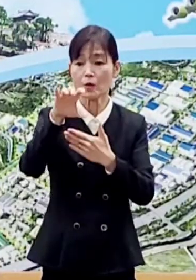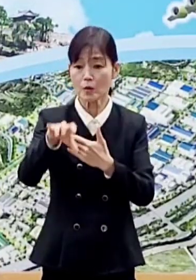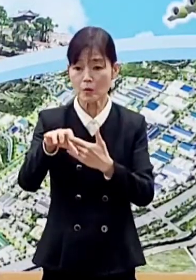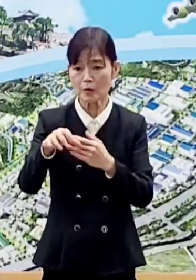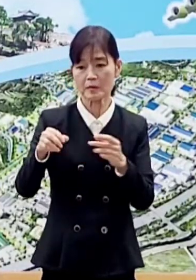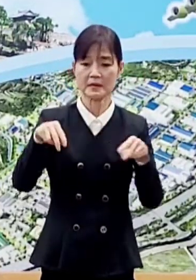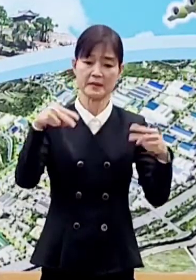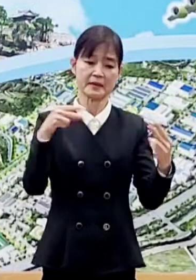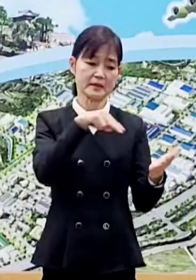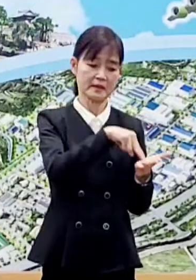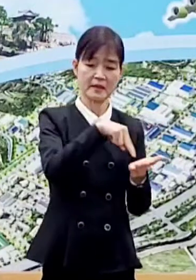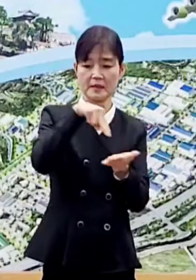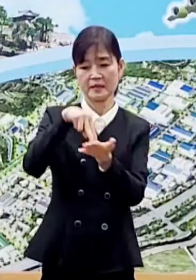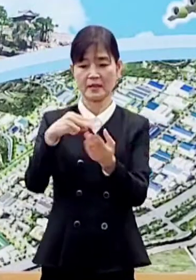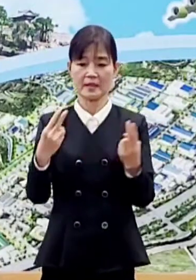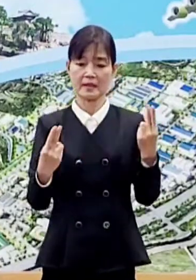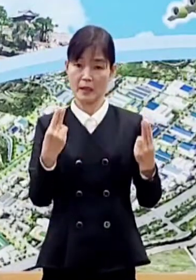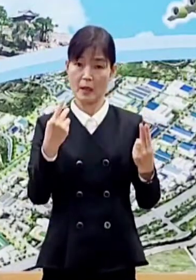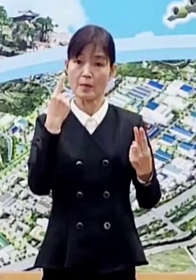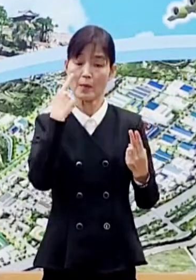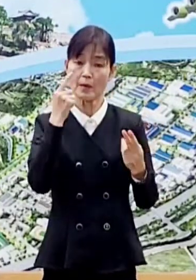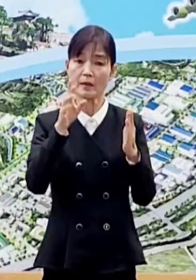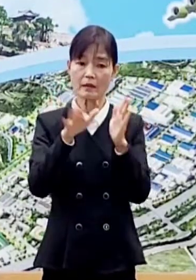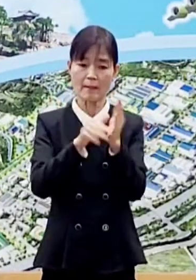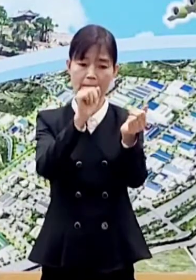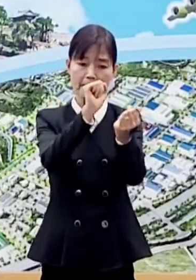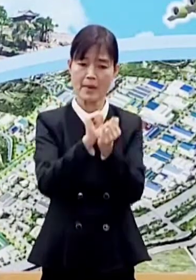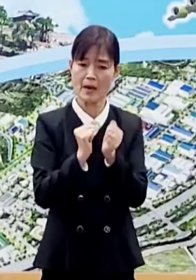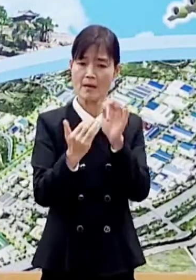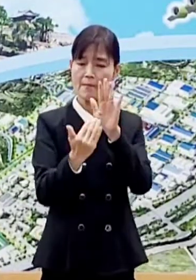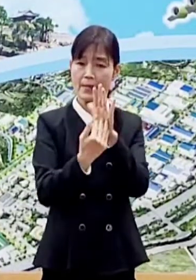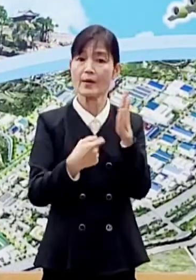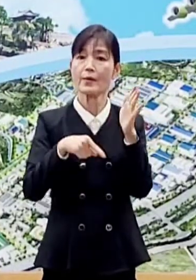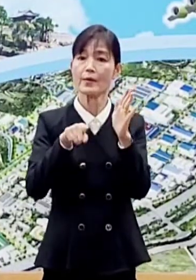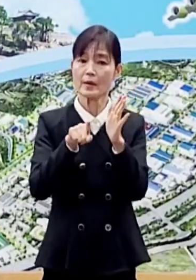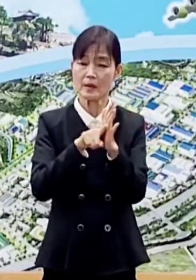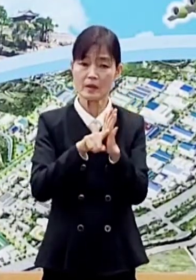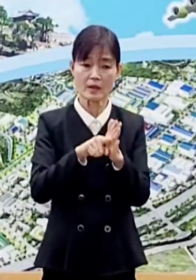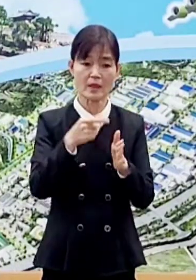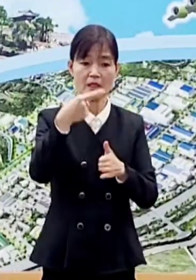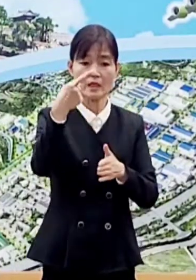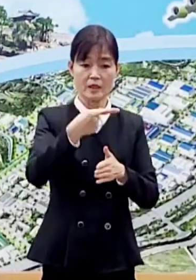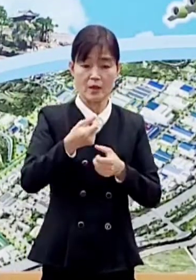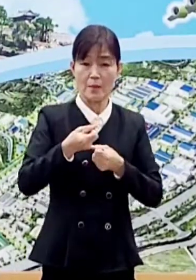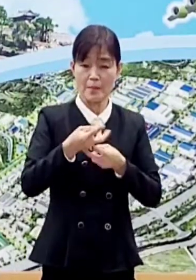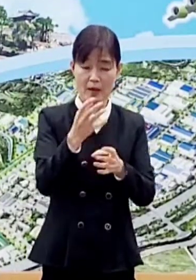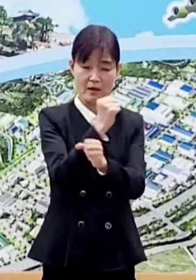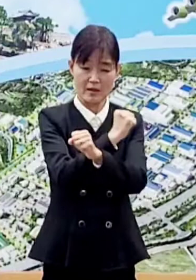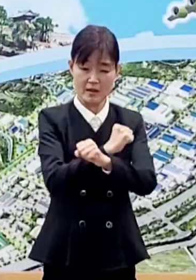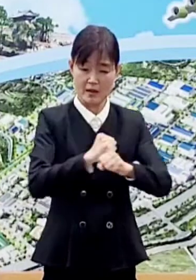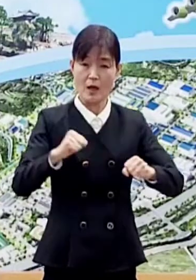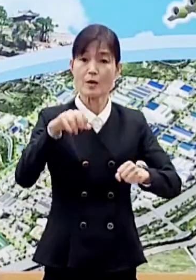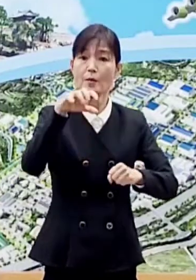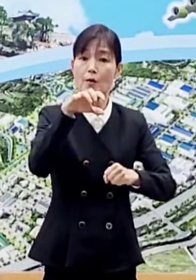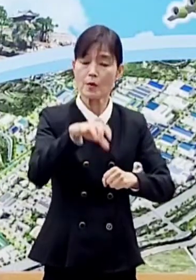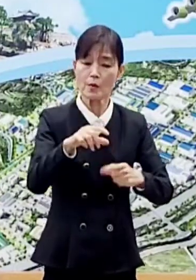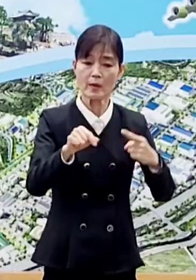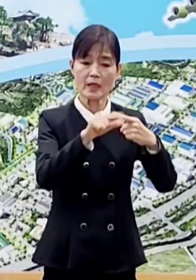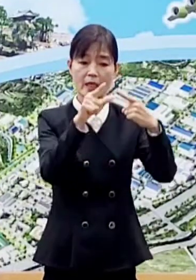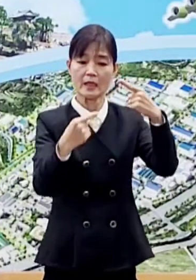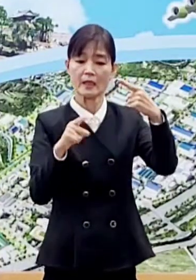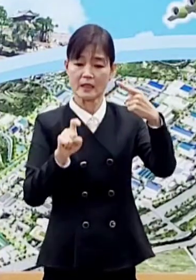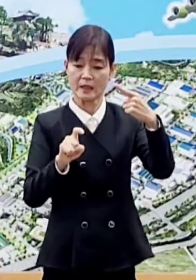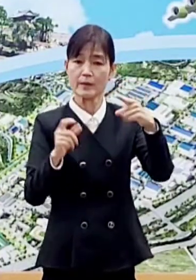시설과의 형평성, 감염 위험성을 감안하여 3,000제곱미터 이상 대규모 점포에도 1월